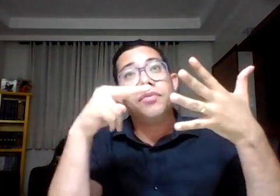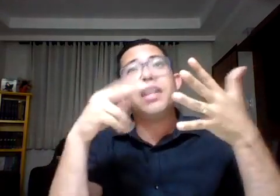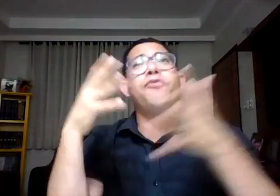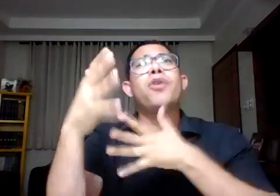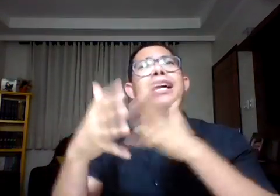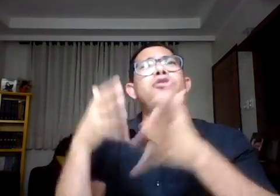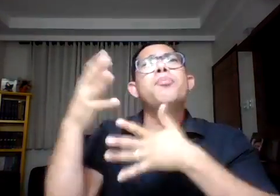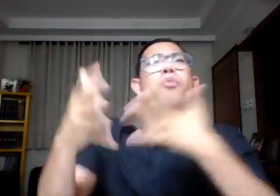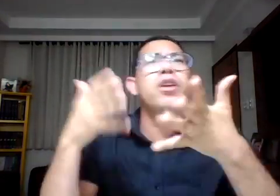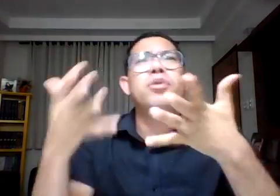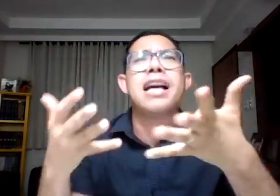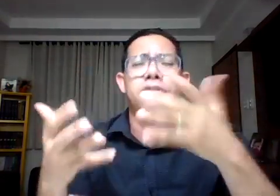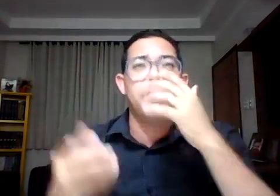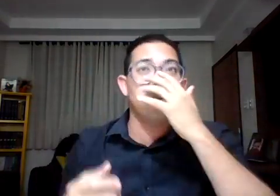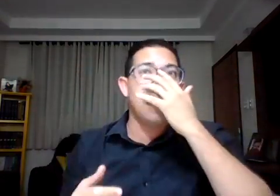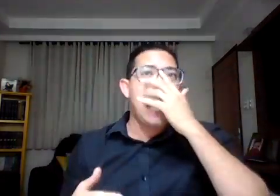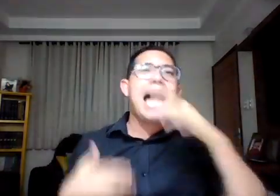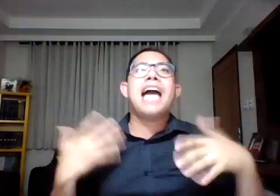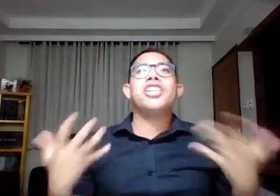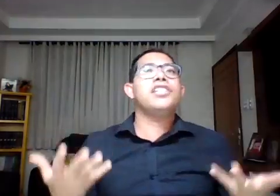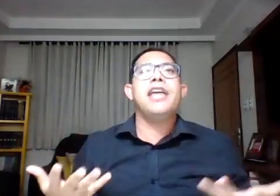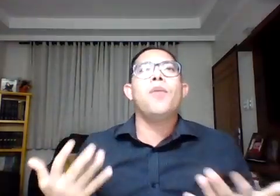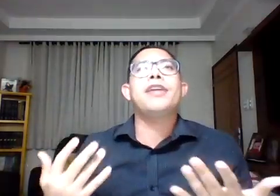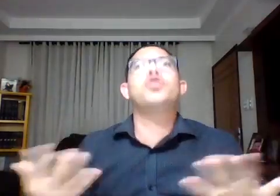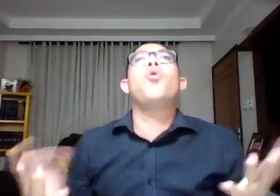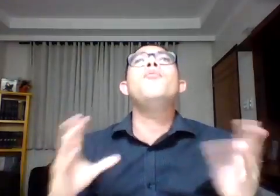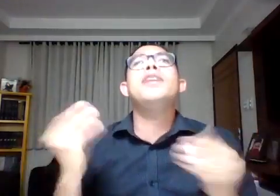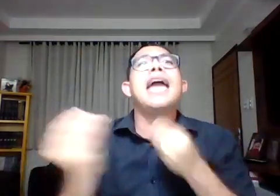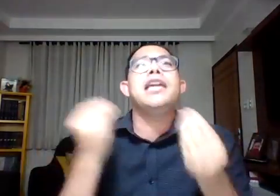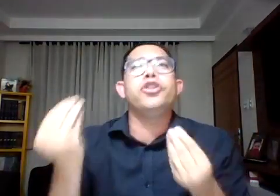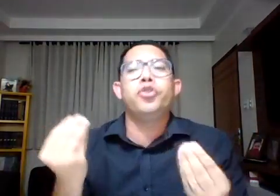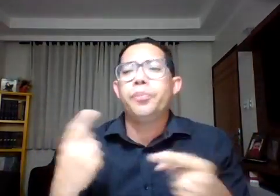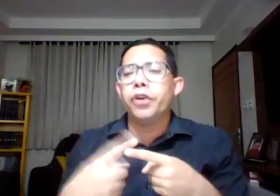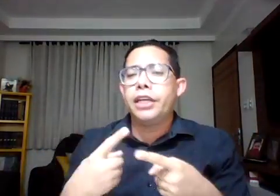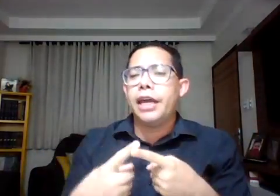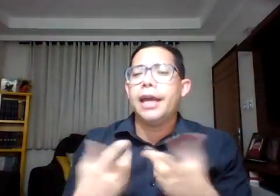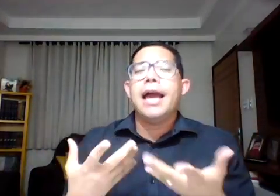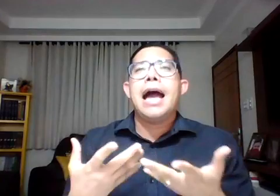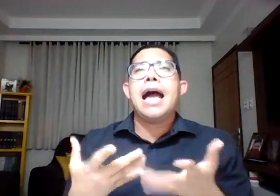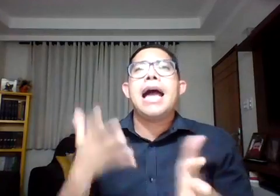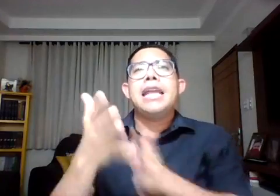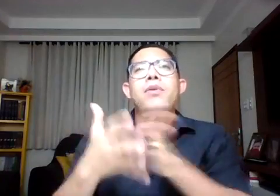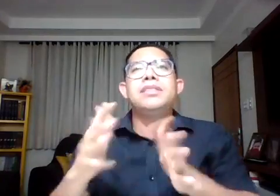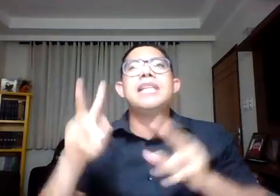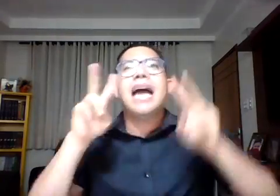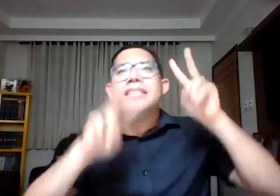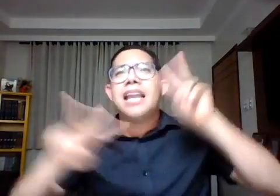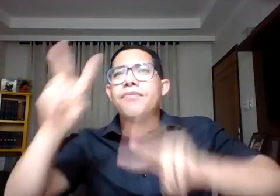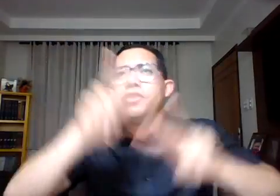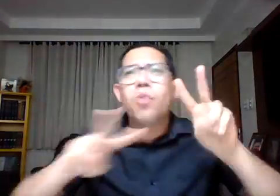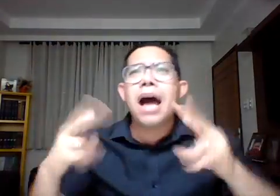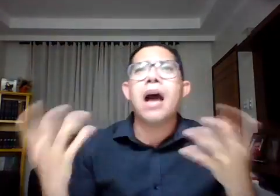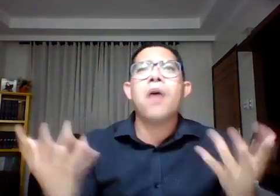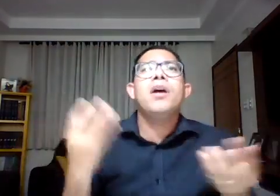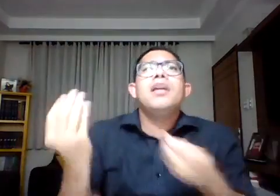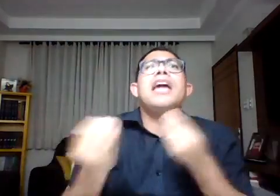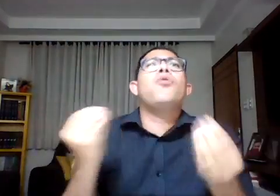fica focando muito nas mãos. Ah, Gesiel, mas como que é isso? Porque a língua de sinais ela é visual, e aí como